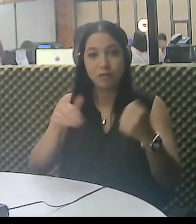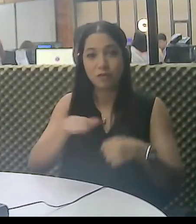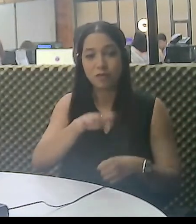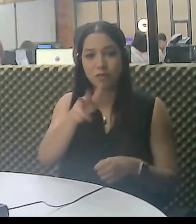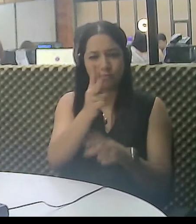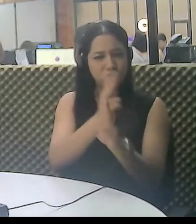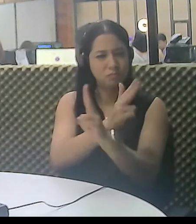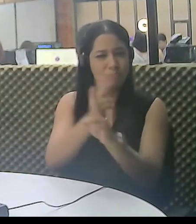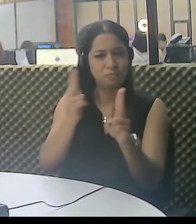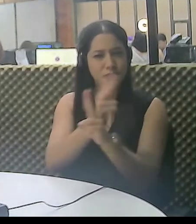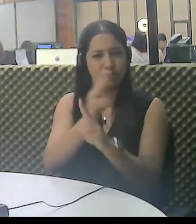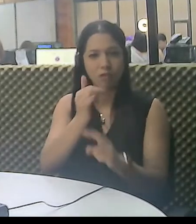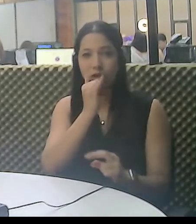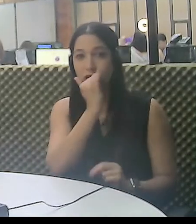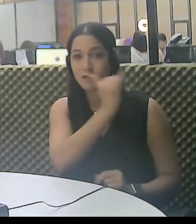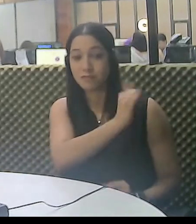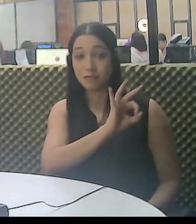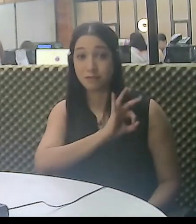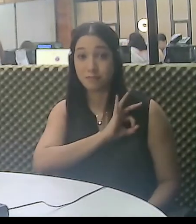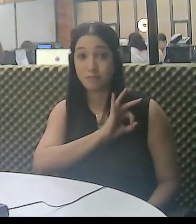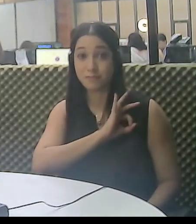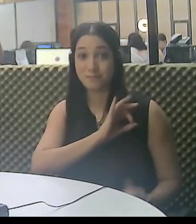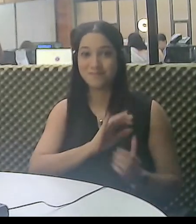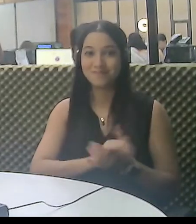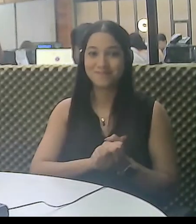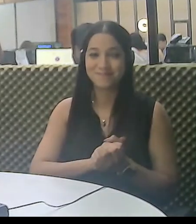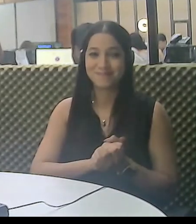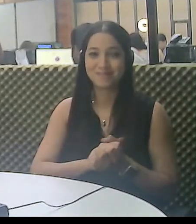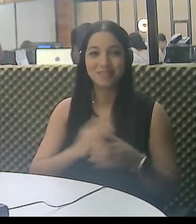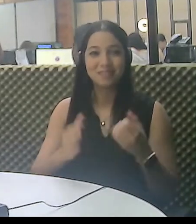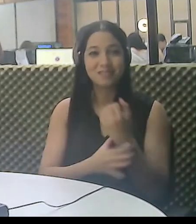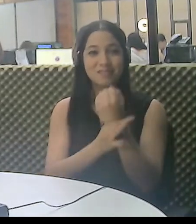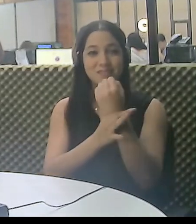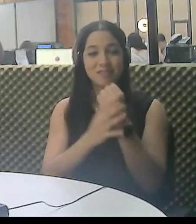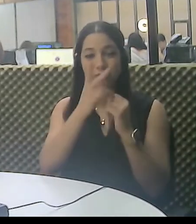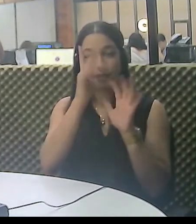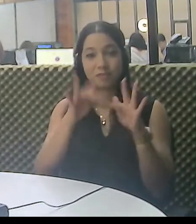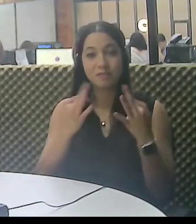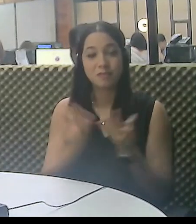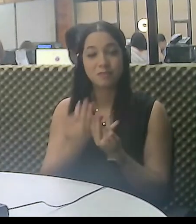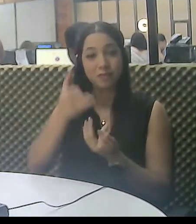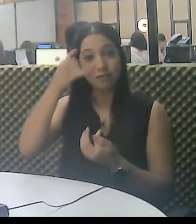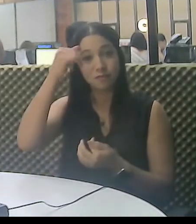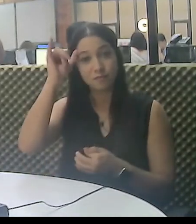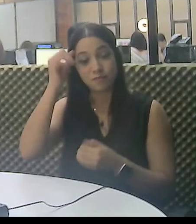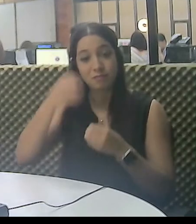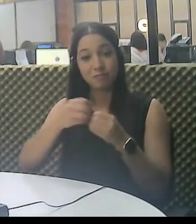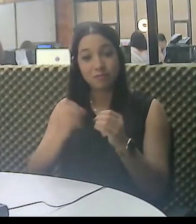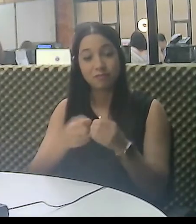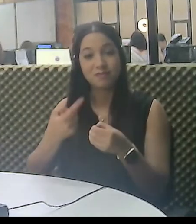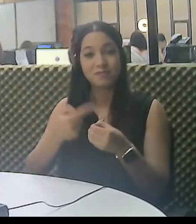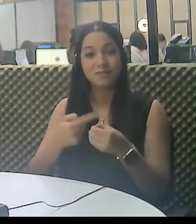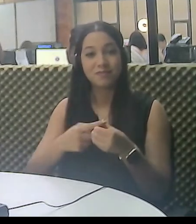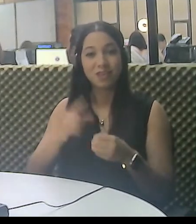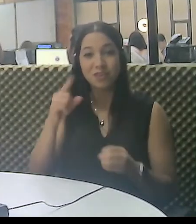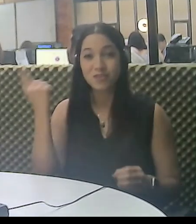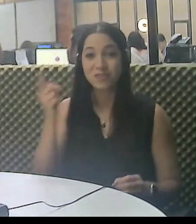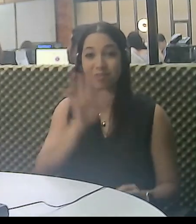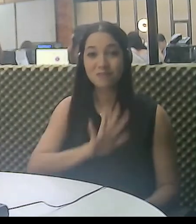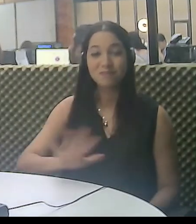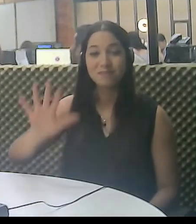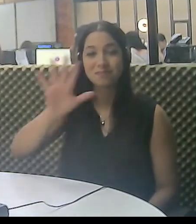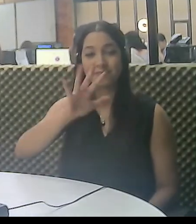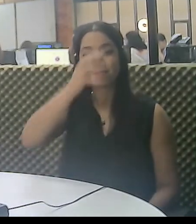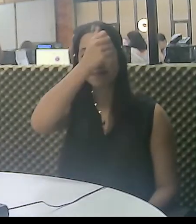ações suspeitas com o monitoramento da polícia. É mais segurança para famílias no campo, nos distritos e na cidade. Para toda a nossa